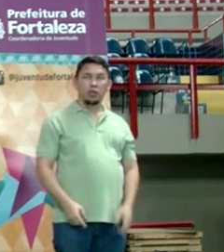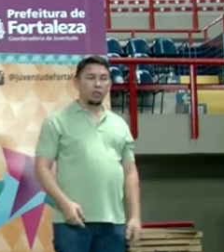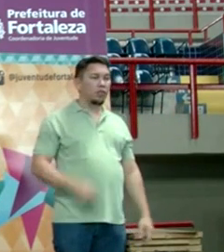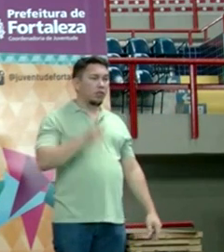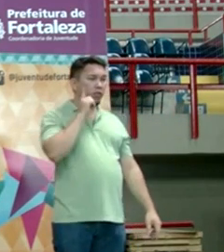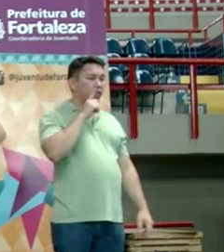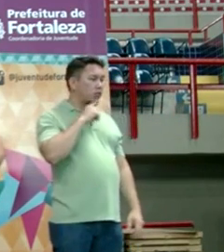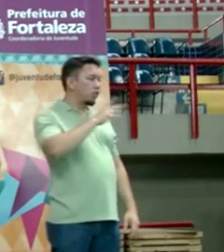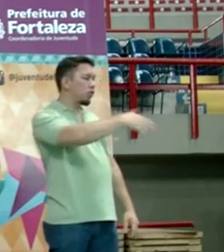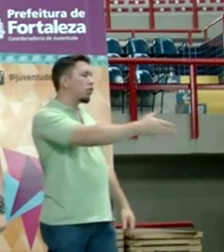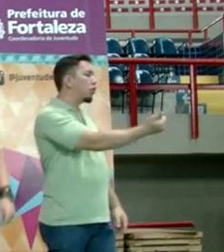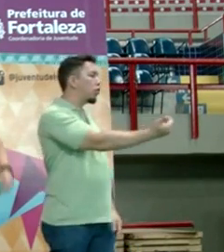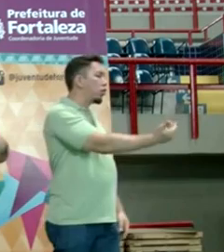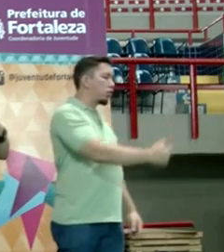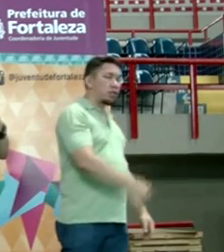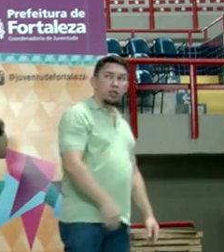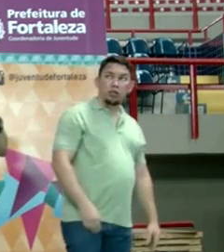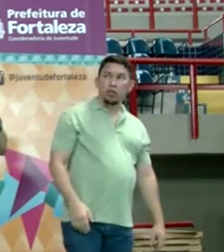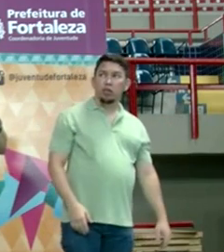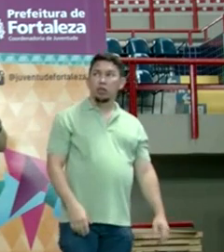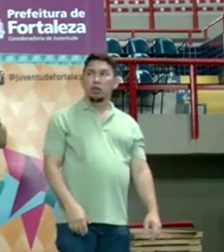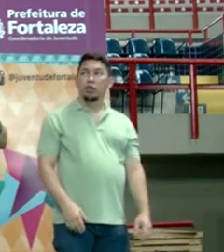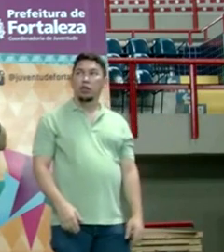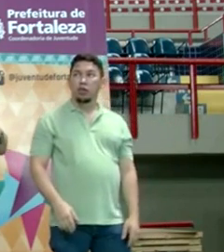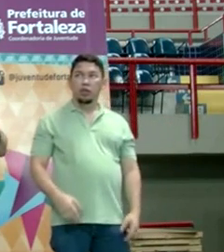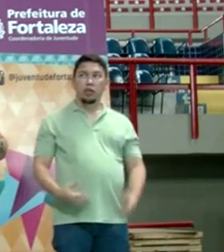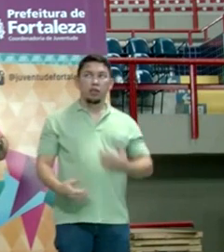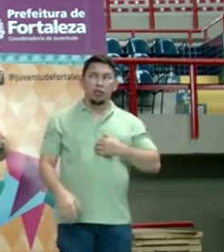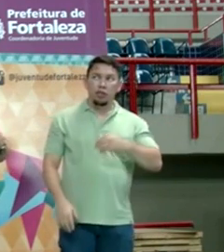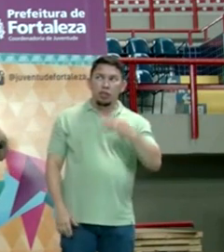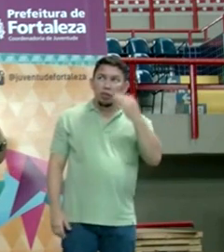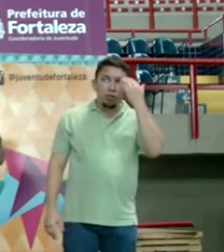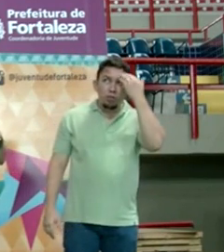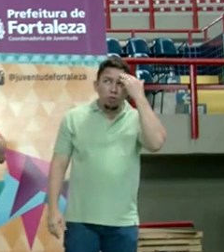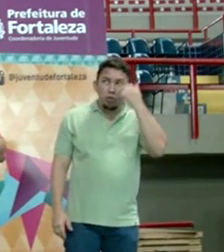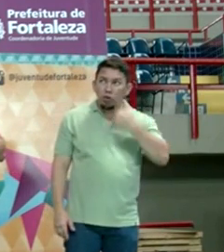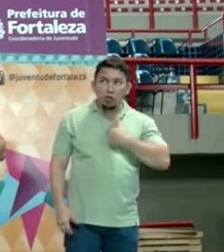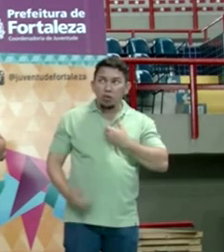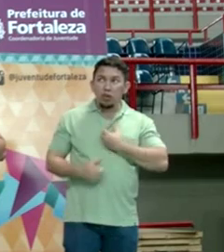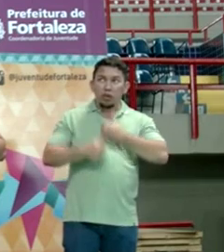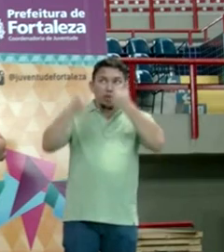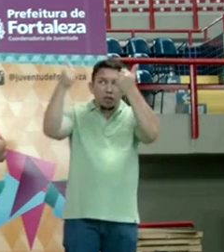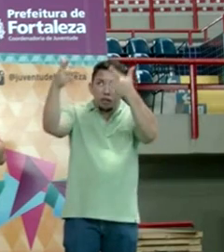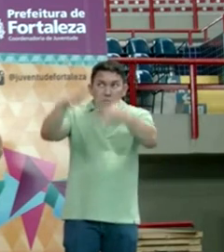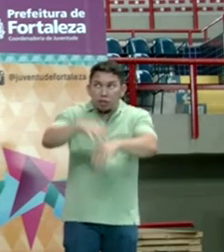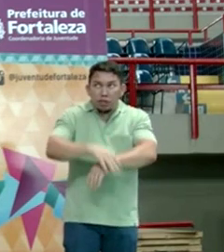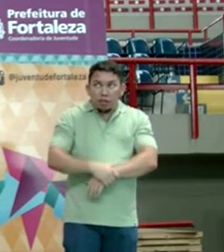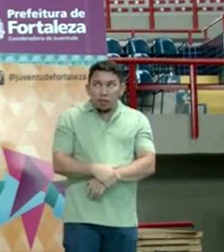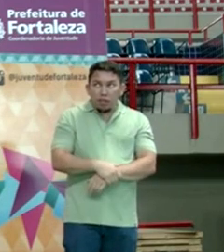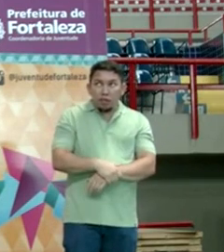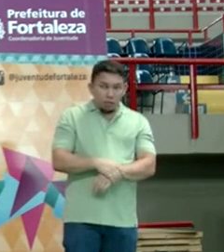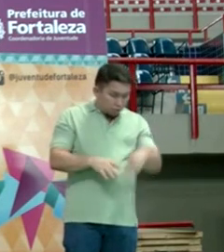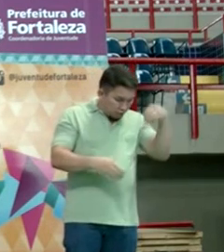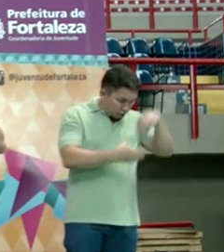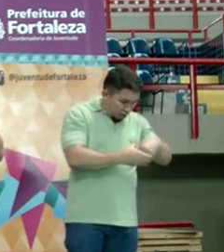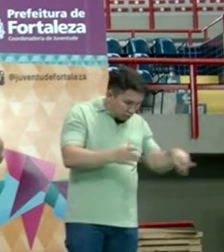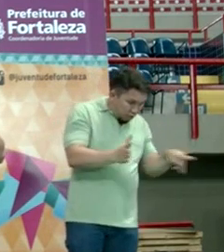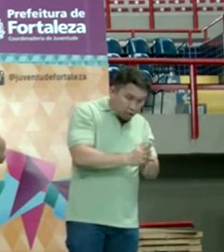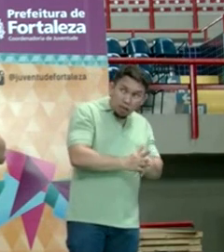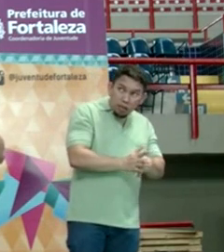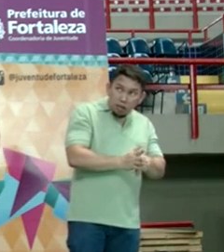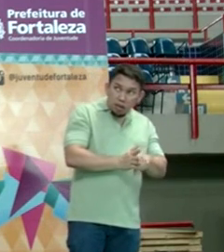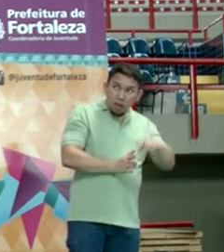o governo americano, Fidel, devolva. Aí Fidel, então não está compreendendo, cabrão. O que está em